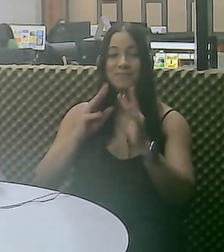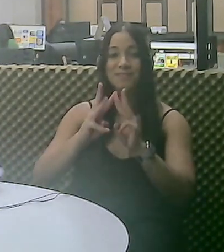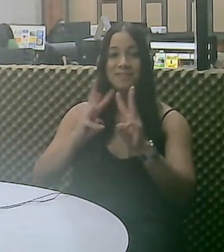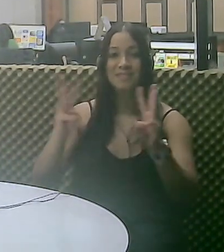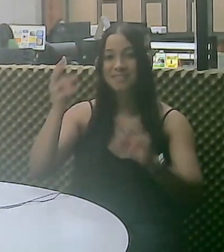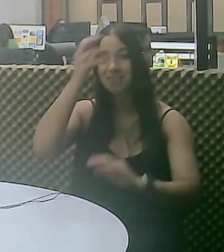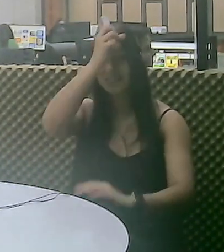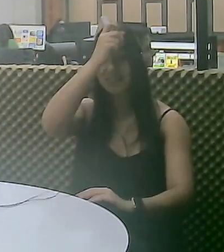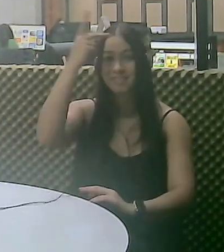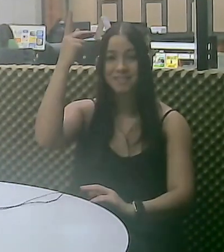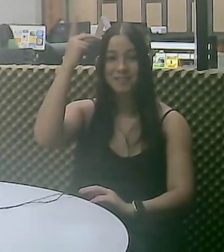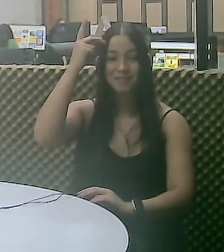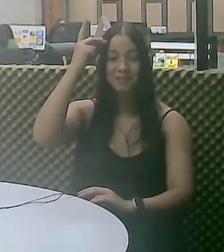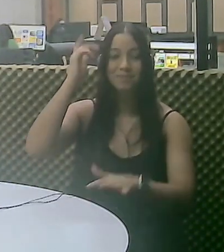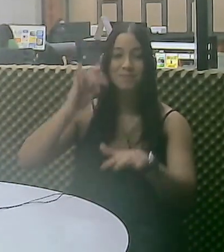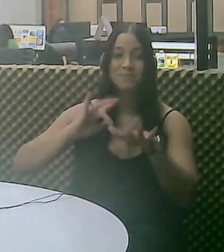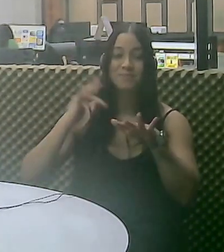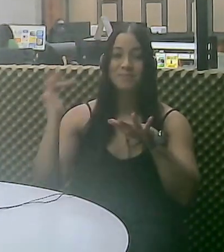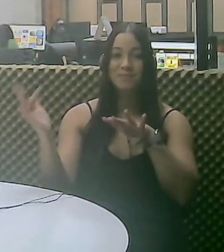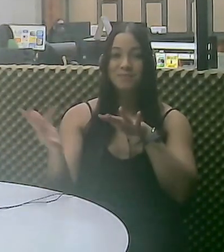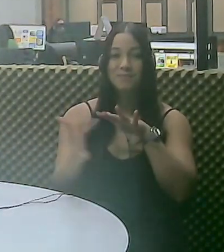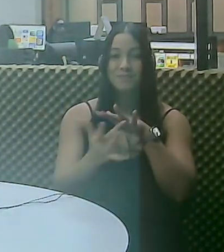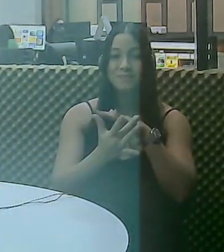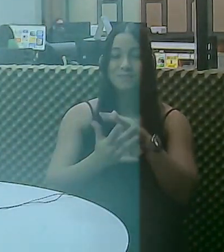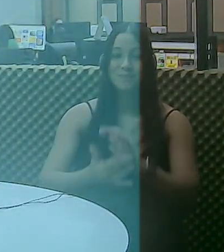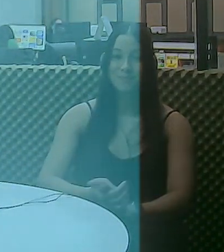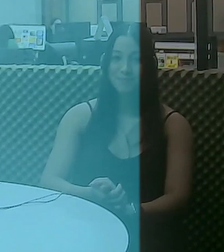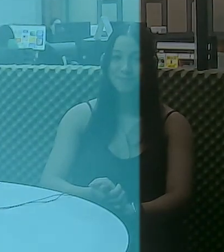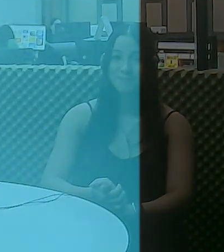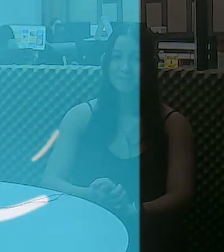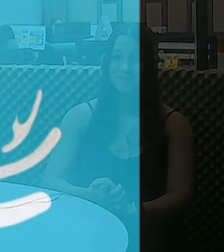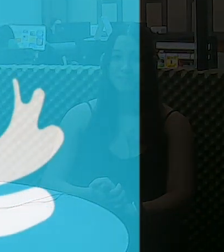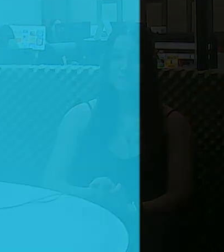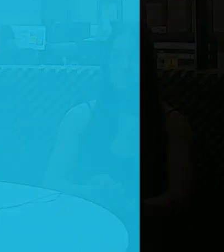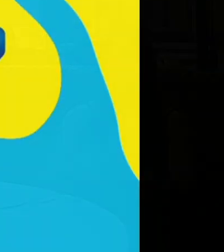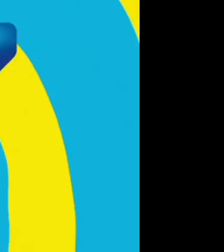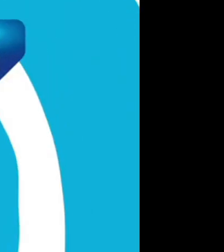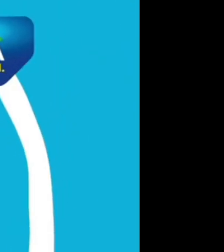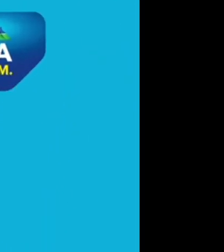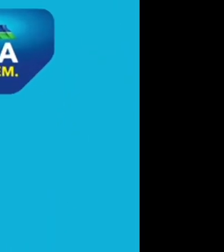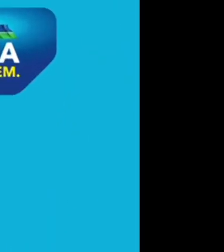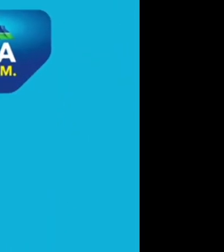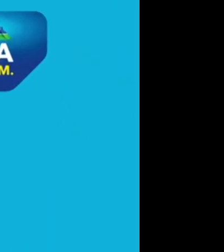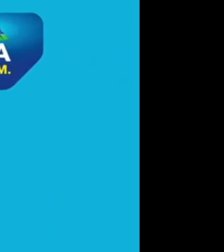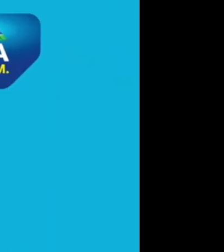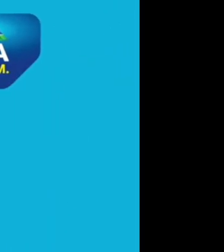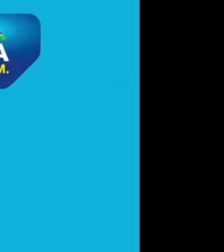Continue conosco no portal da Prefeitura e nas redes sociais.